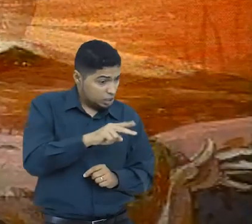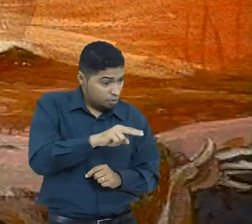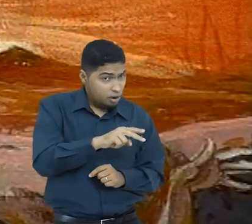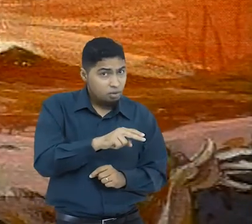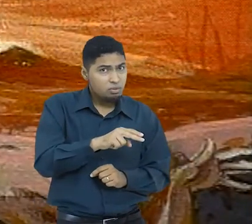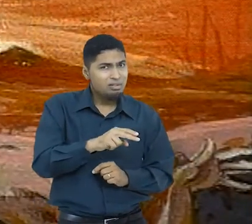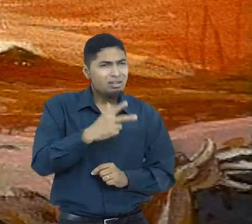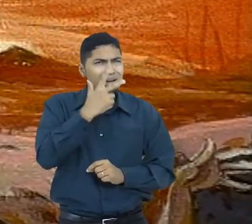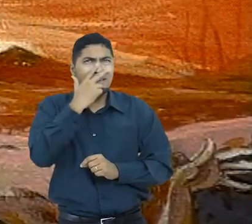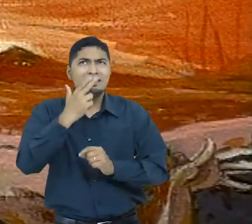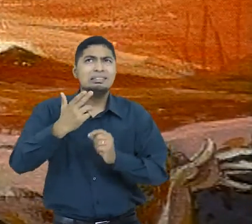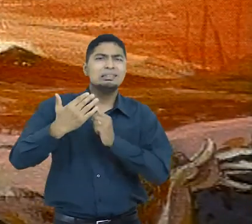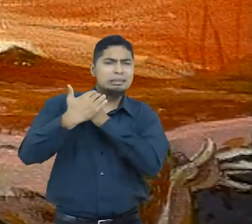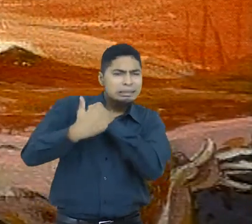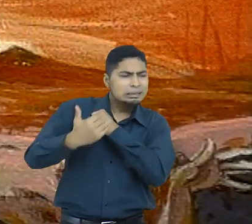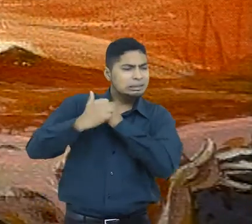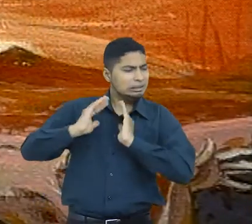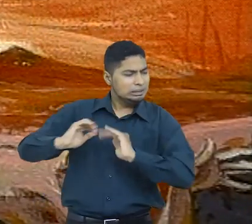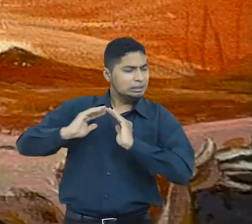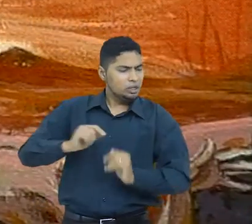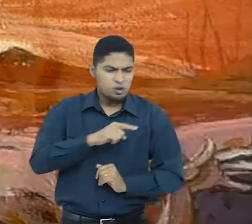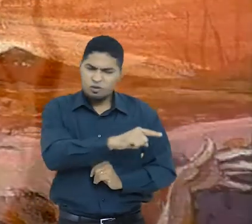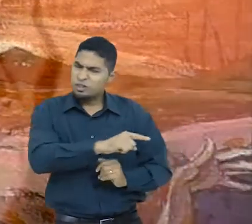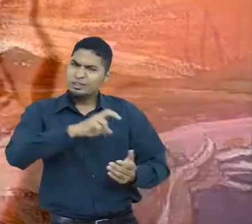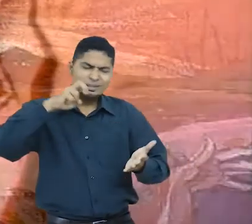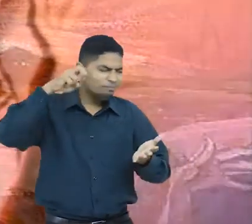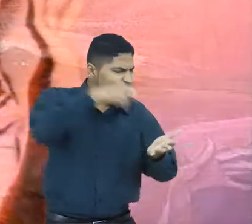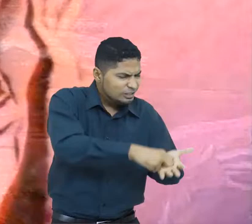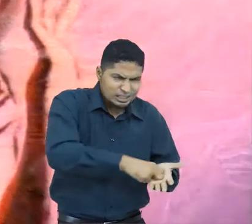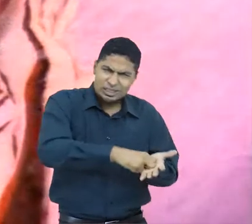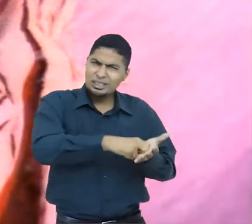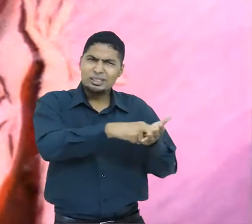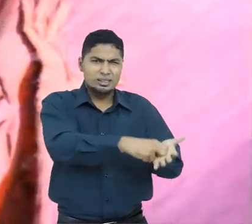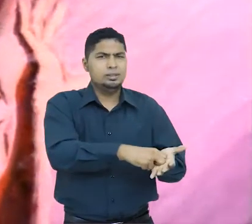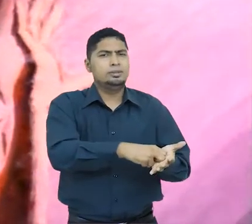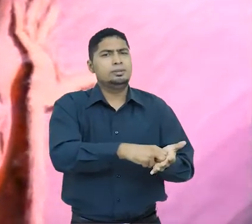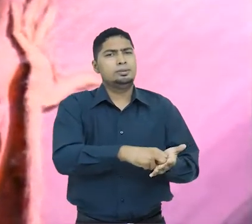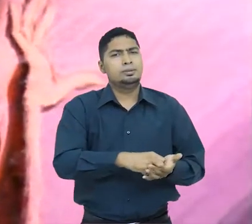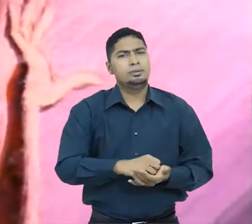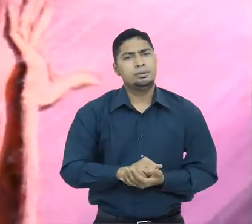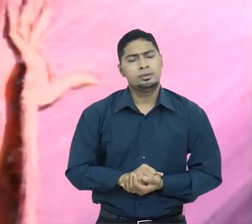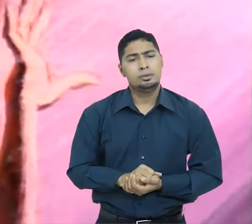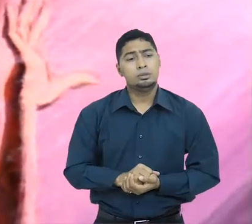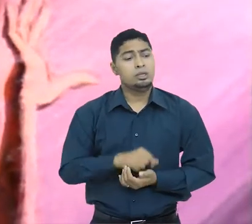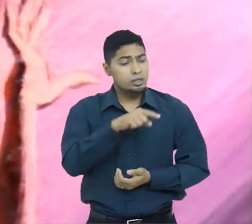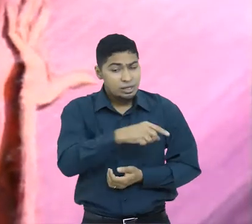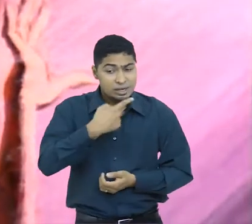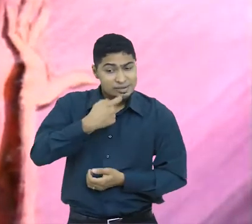irmão clama a mim. Você vai ser amaldiçoado na terra, encharcada com o sangue de Abel,